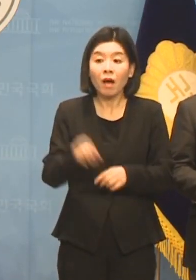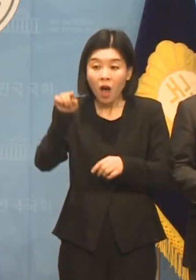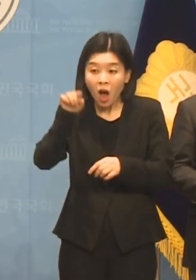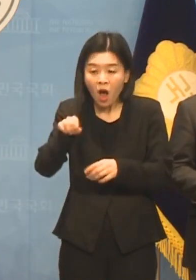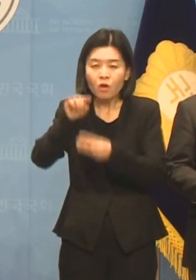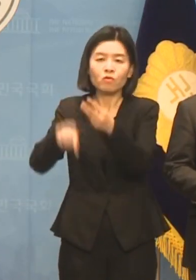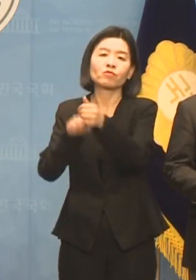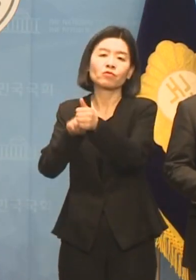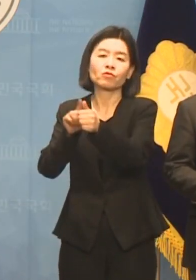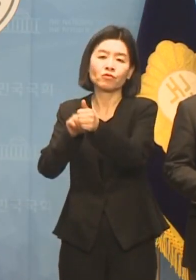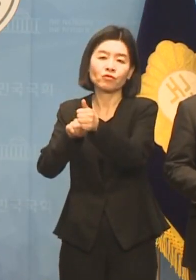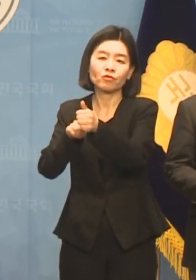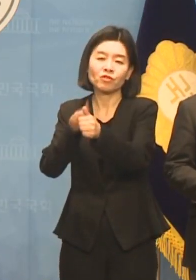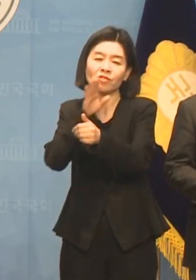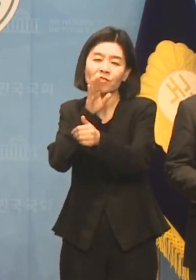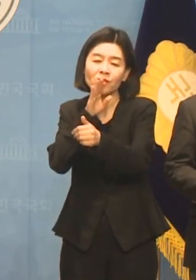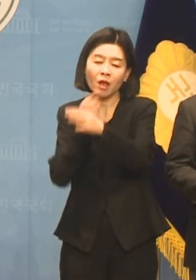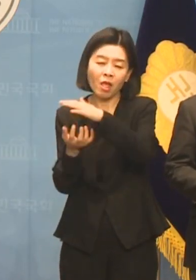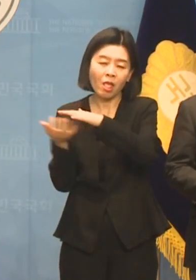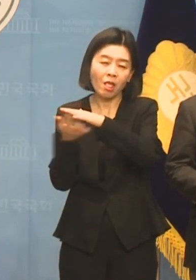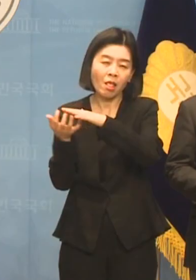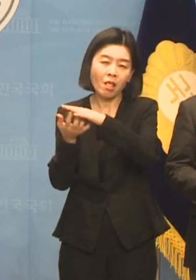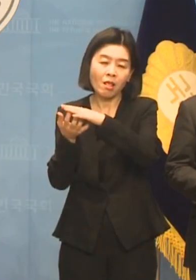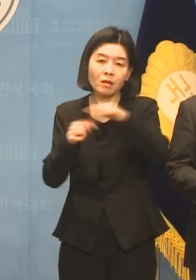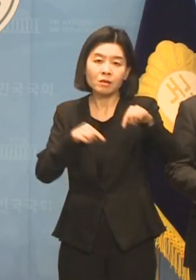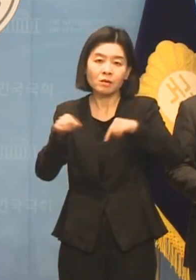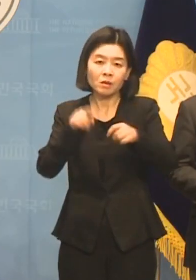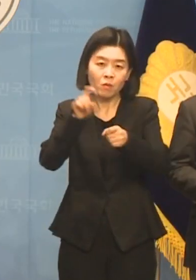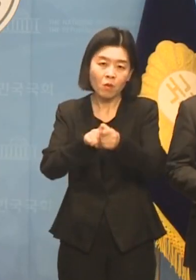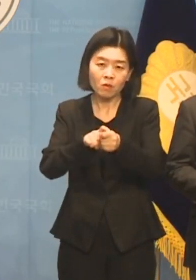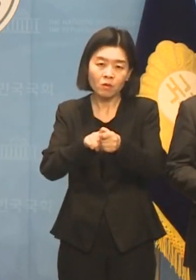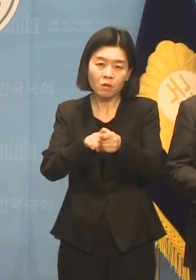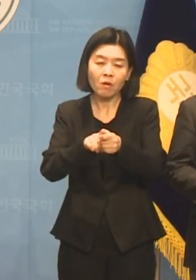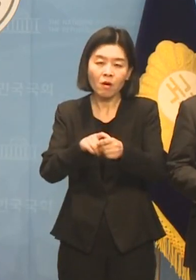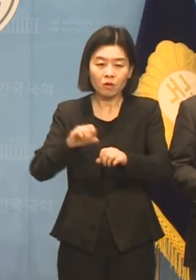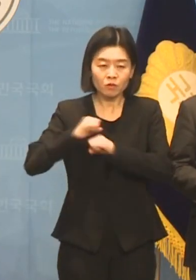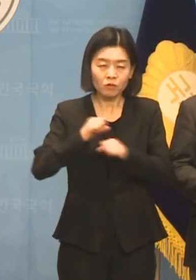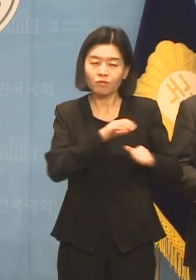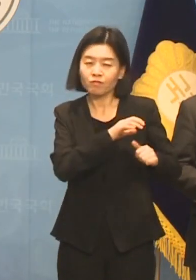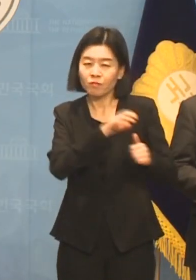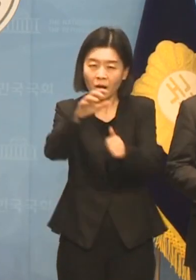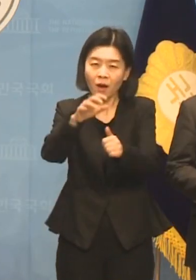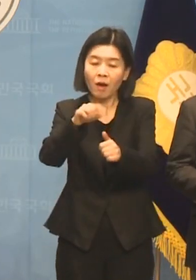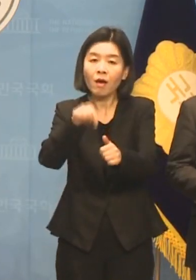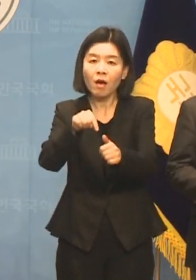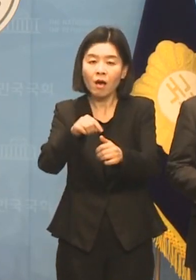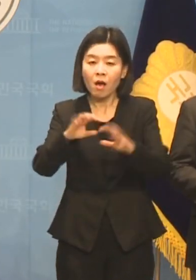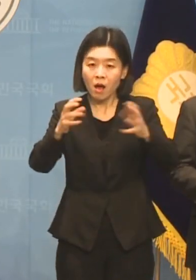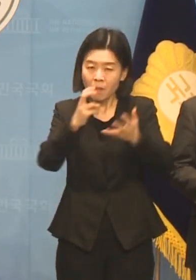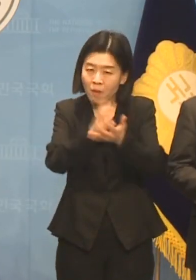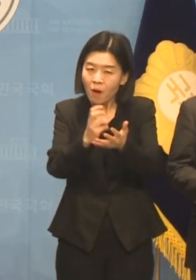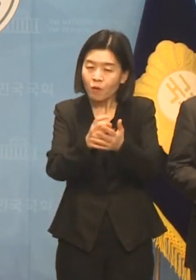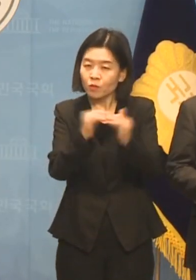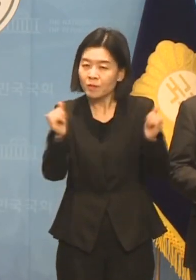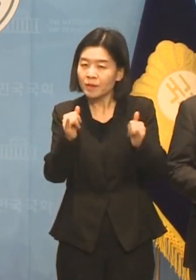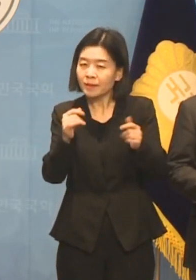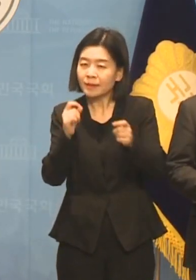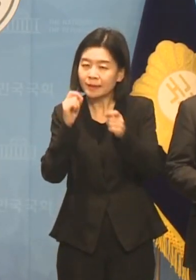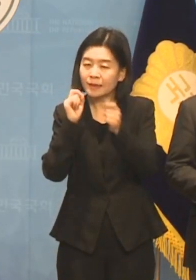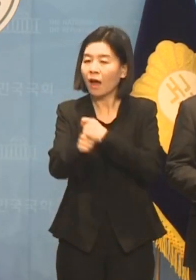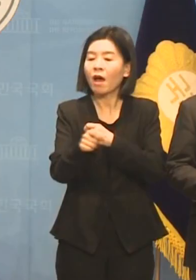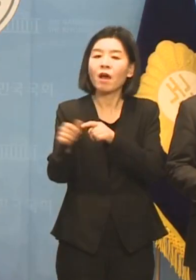정권의 본질입니다. 자신들의 정치적 목적을 위해 군을 이용하고 헌법과 국민을 기만한 것입니다.